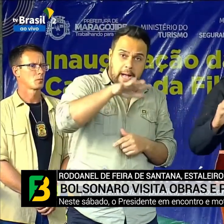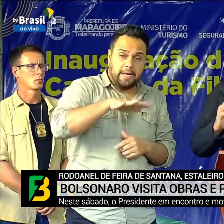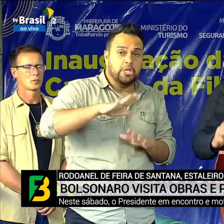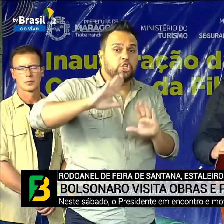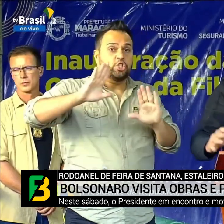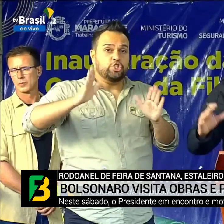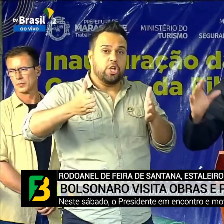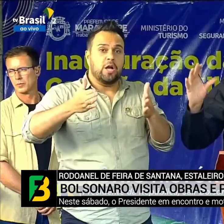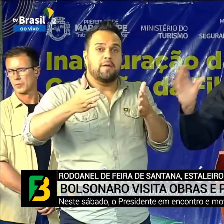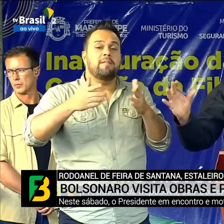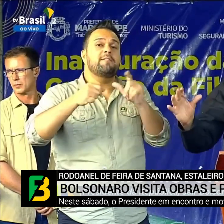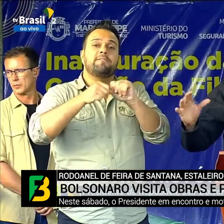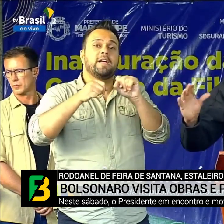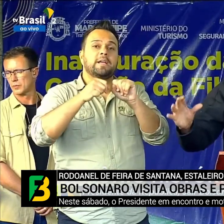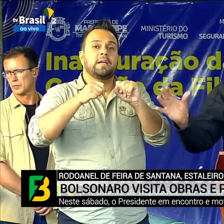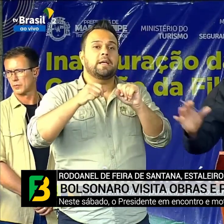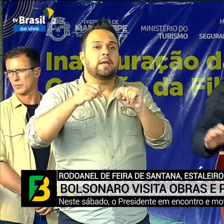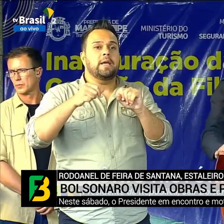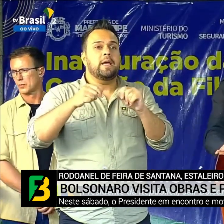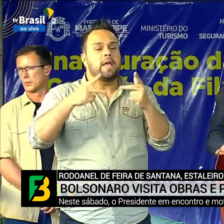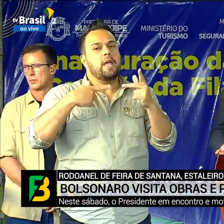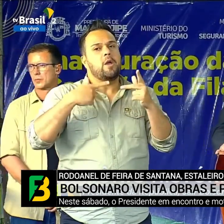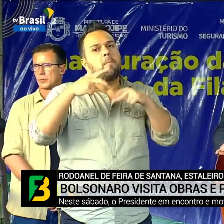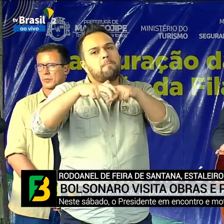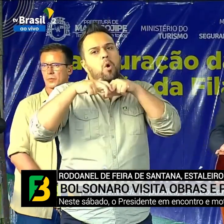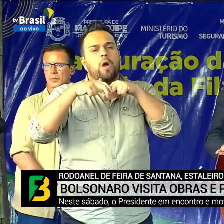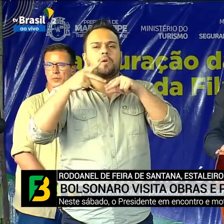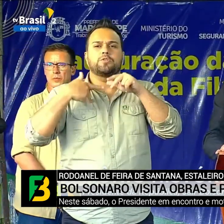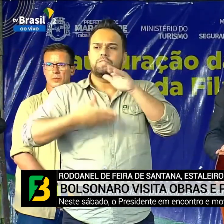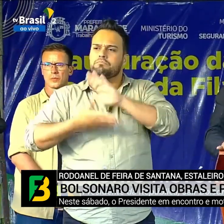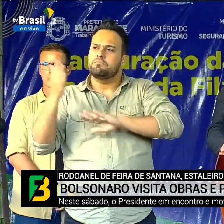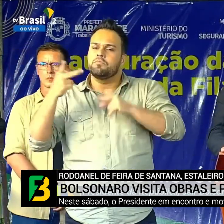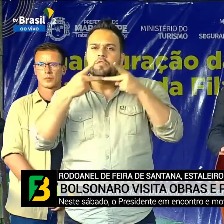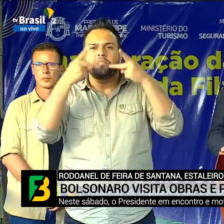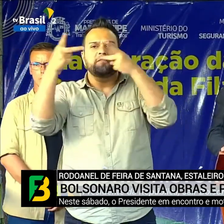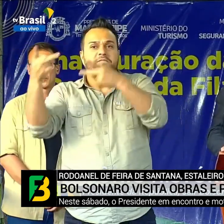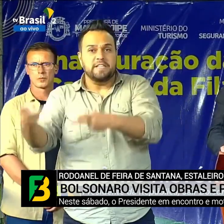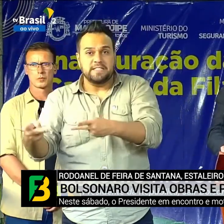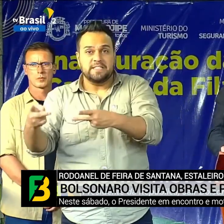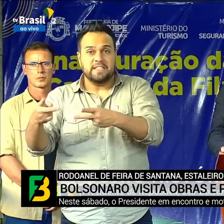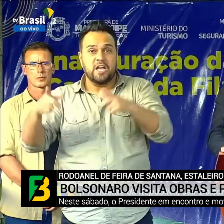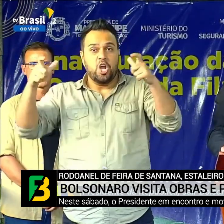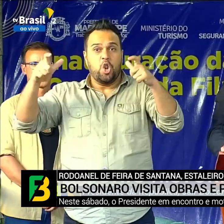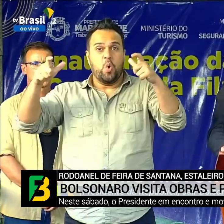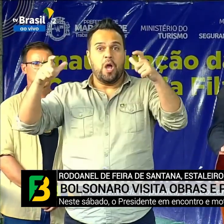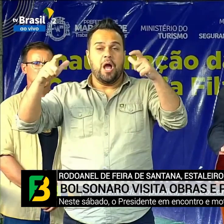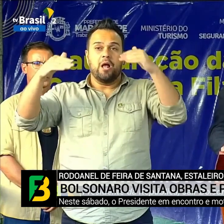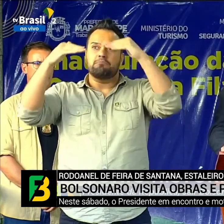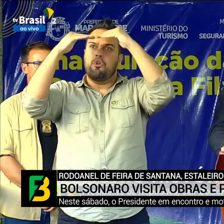a intenção da minha visita ao estaleiro. Fiquei muito feliz em ver